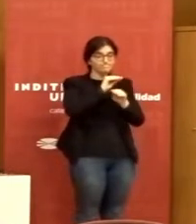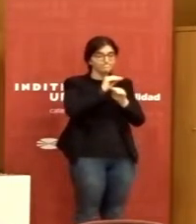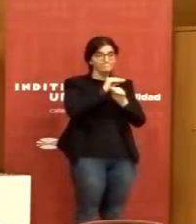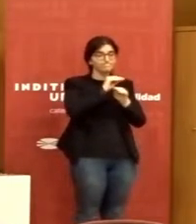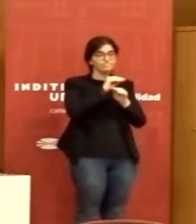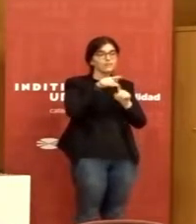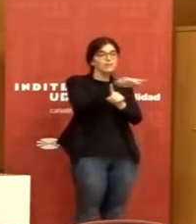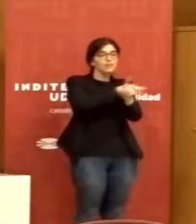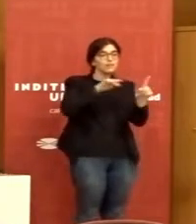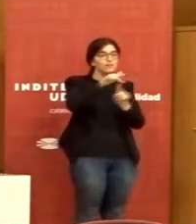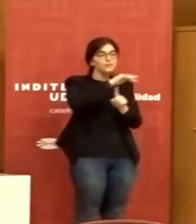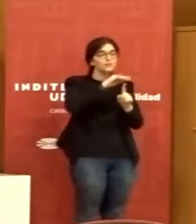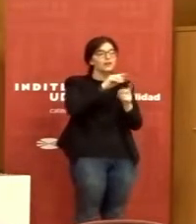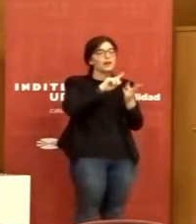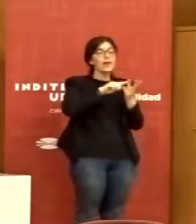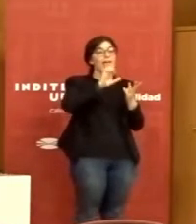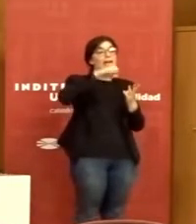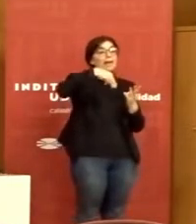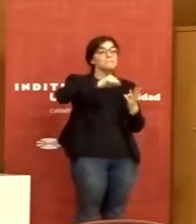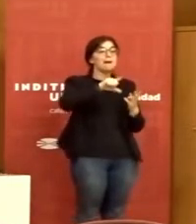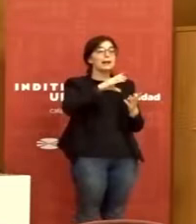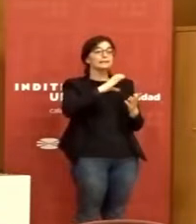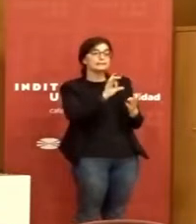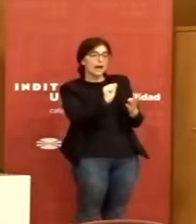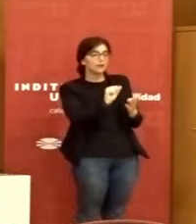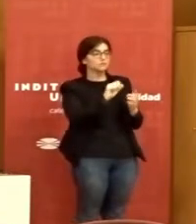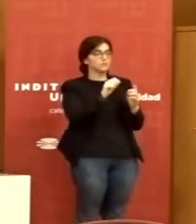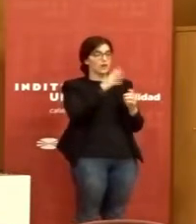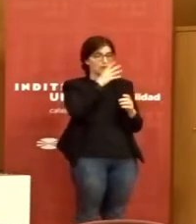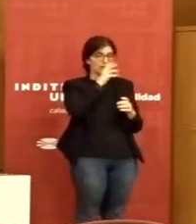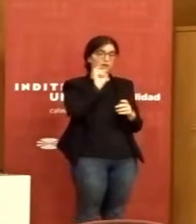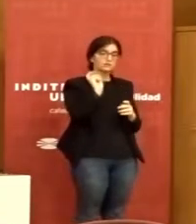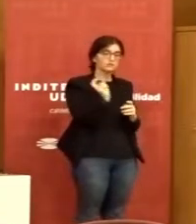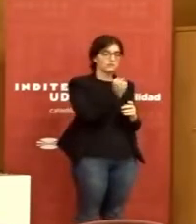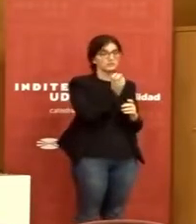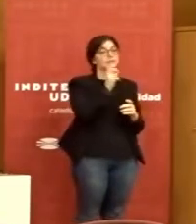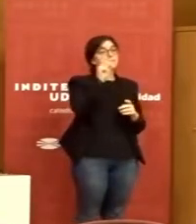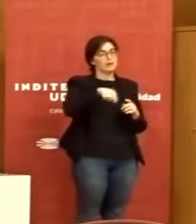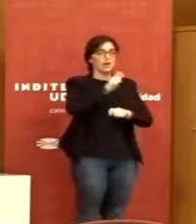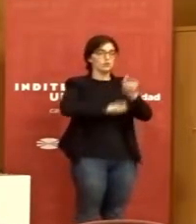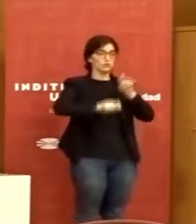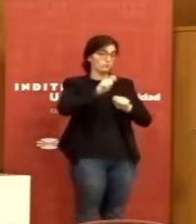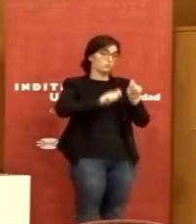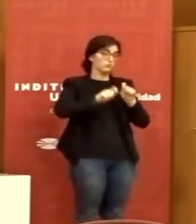Fundación Emalsa, el Grupo Naturalista Habitat y la Asociación Pro Enfermos Mentales.